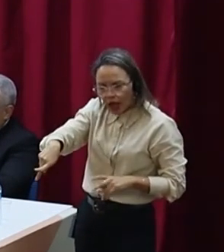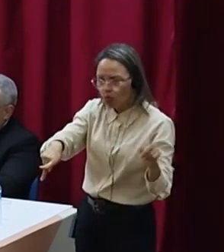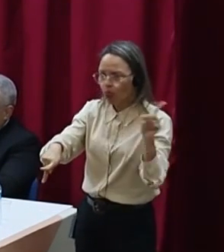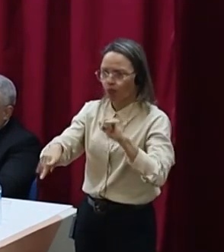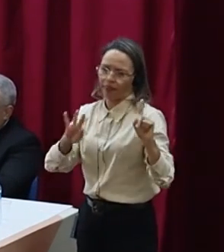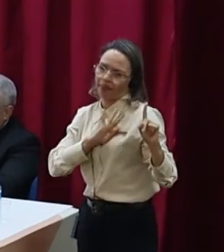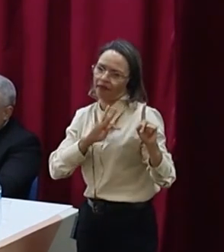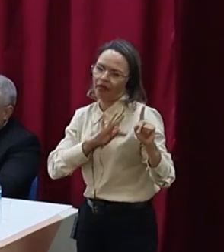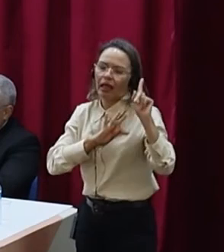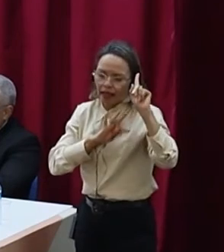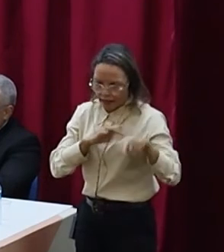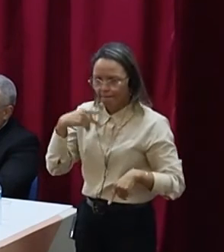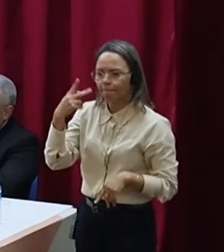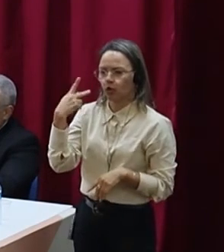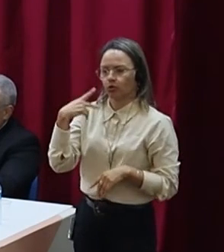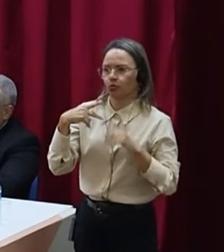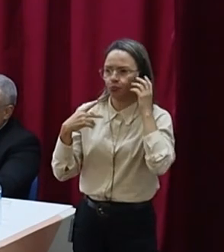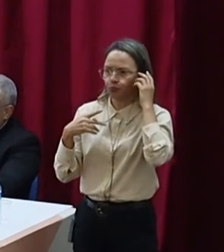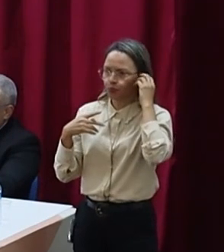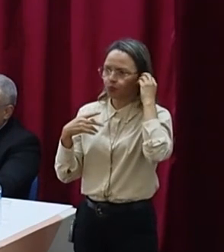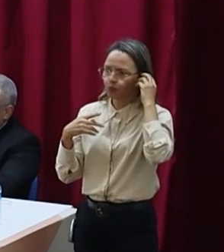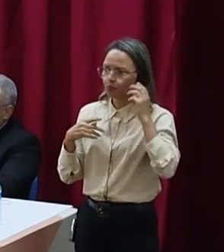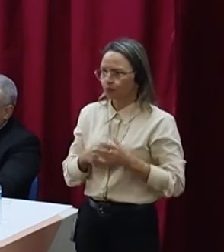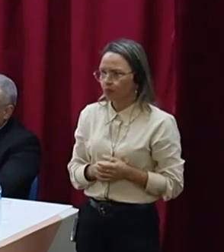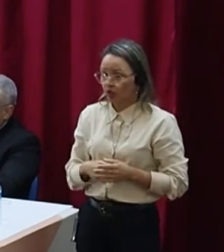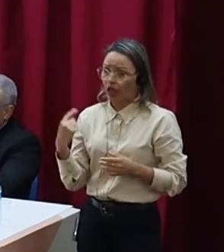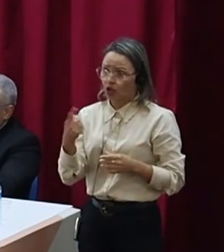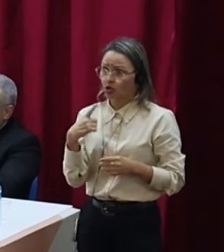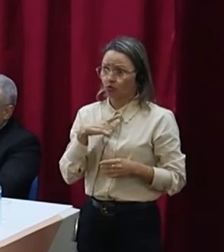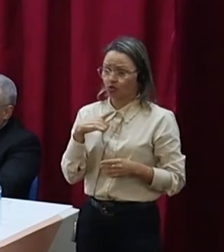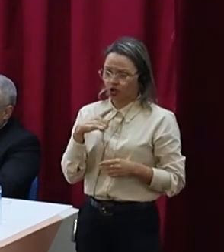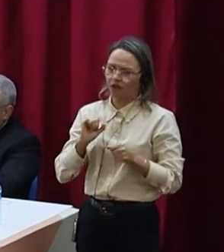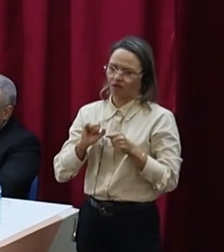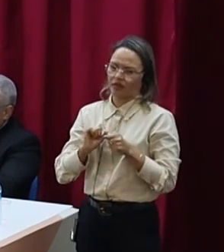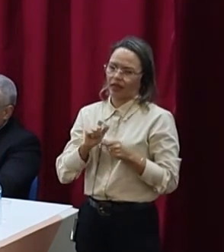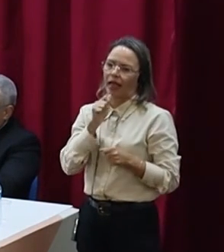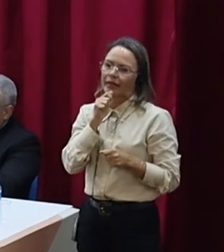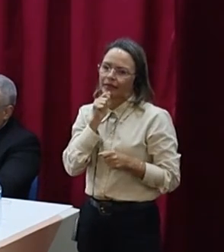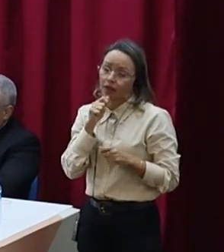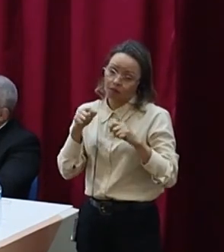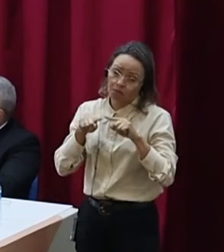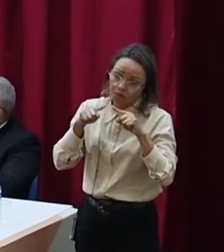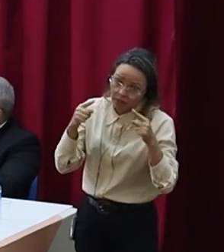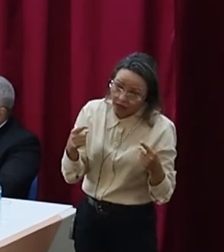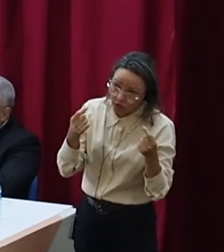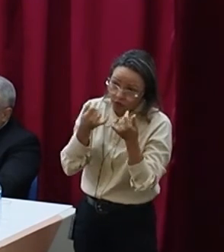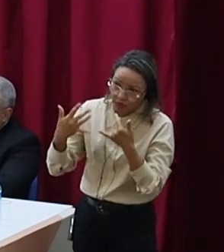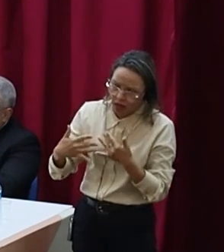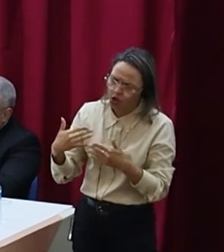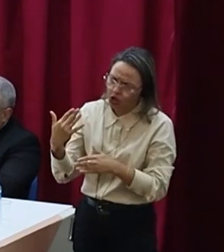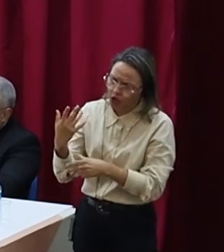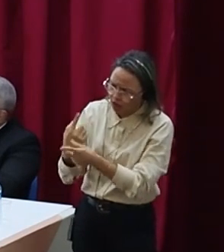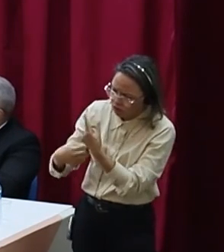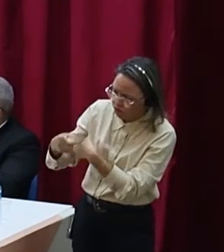políticas. Y tenemos mucho que hacer, pero como decía el profesor, estamos avanzando, eso es lo positivo.